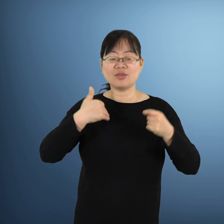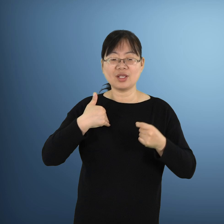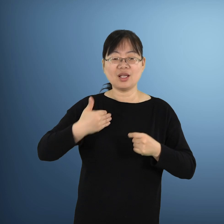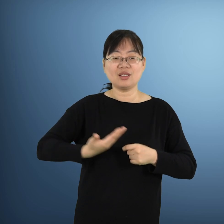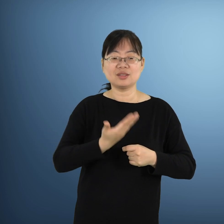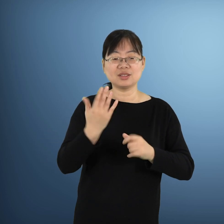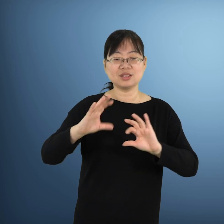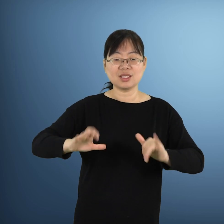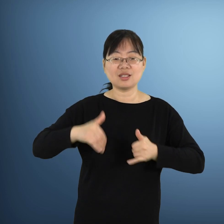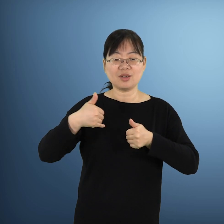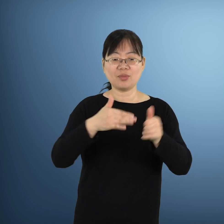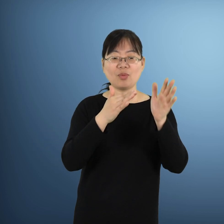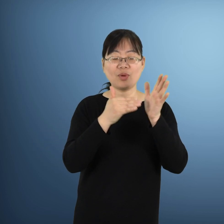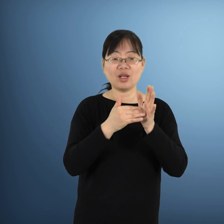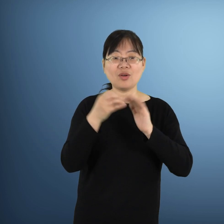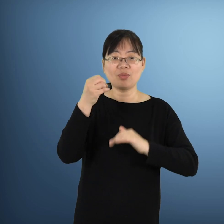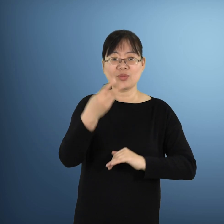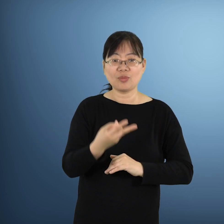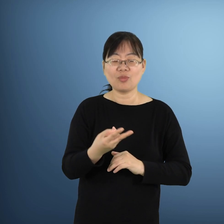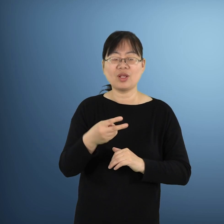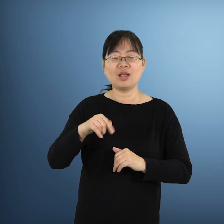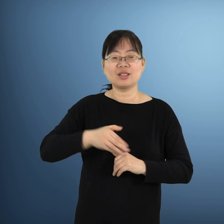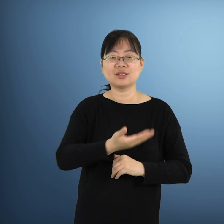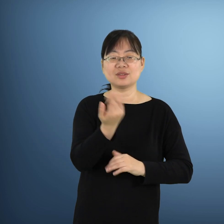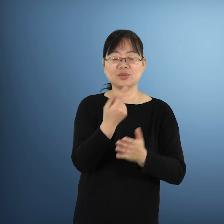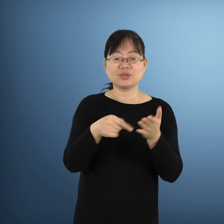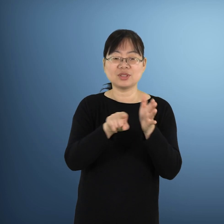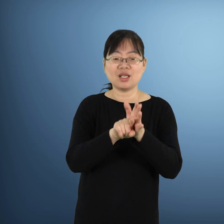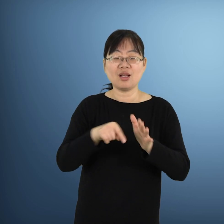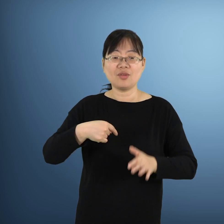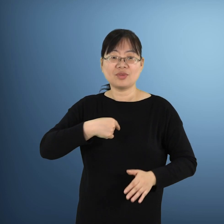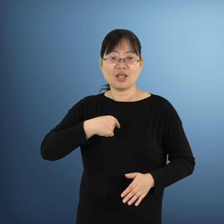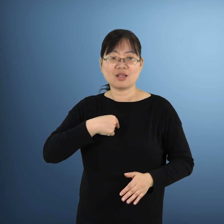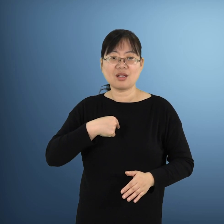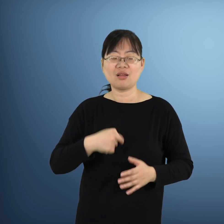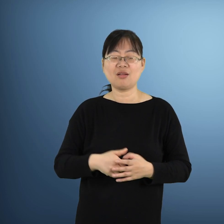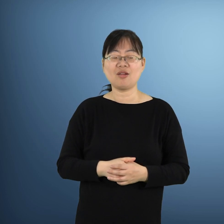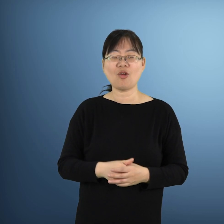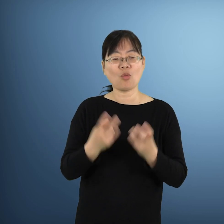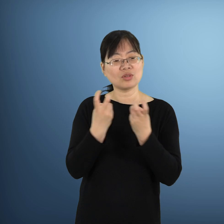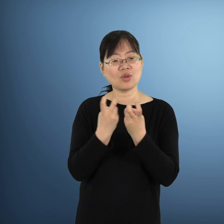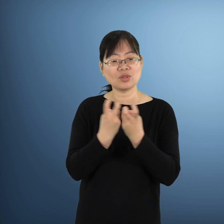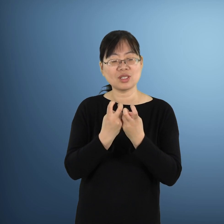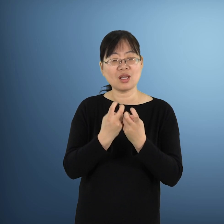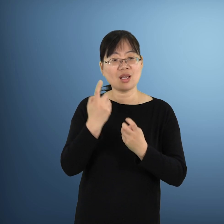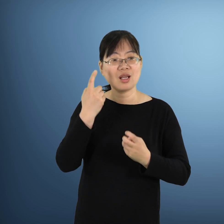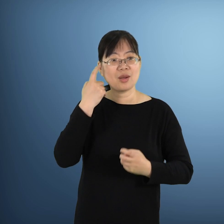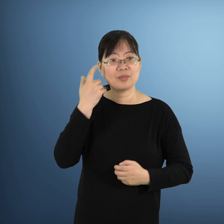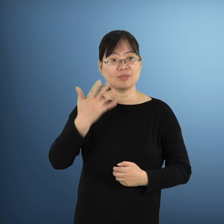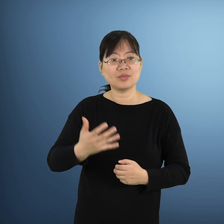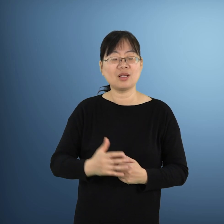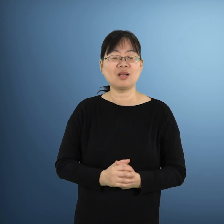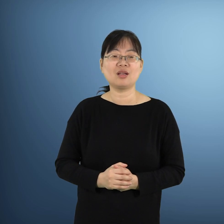그들을 세상에 보내었고 또 그들을 위하여 내가 나를 어떻게 하게 하오니.